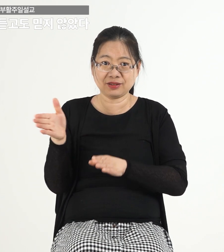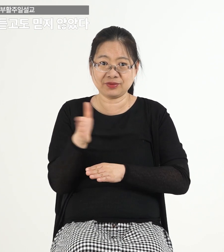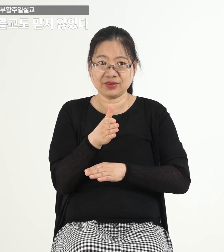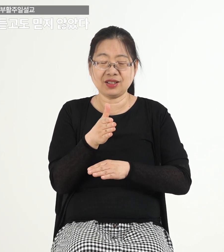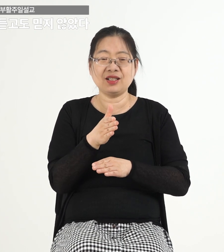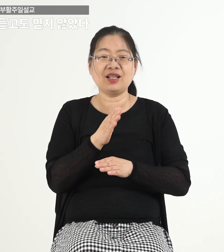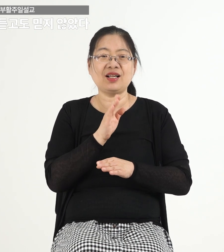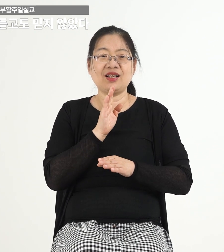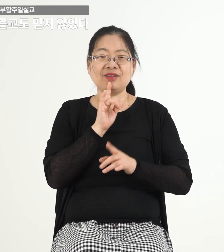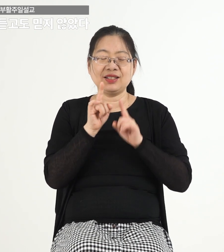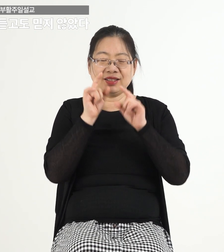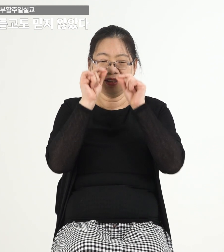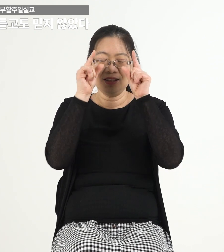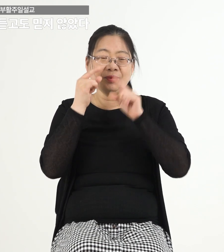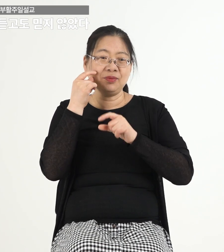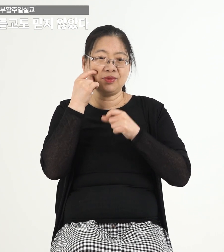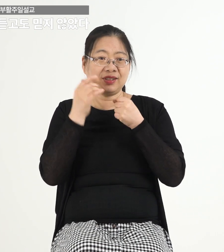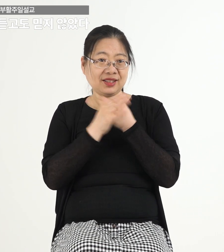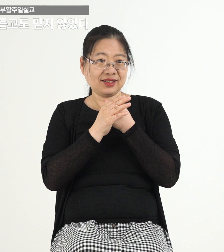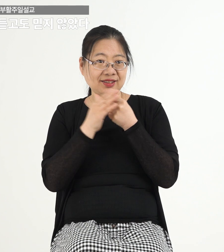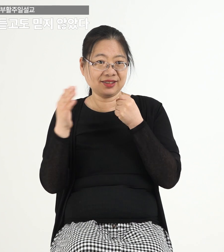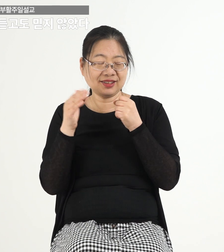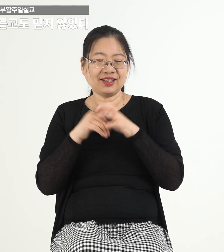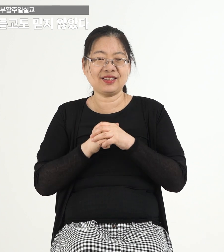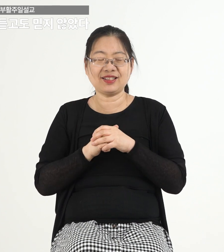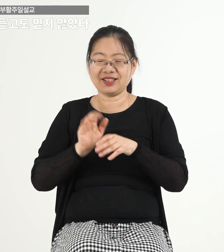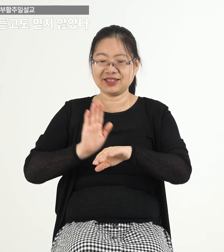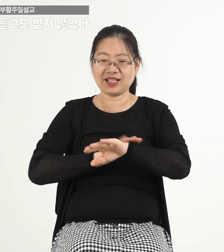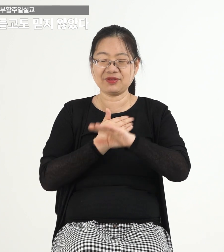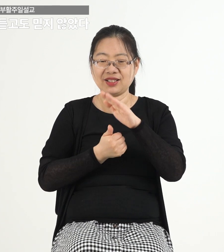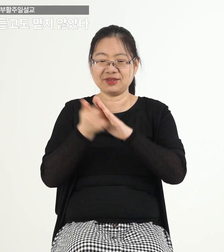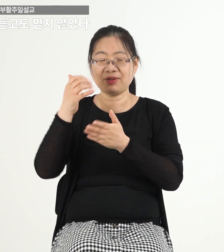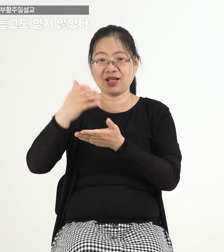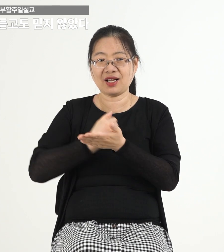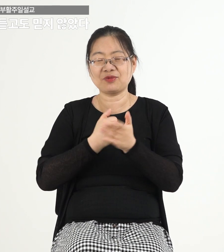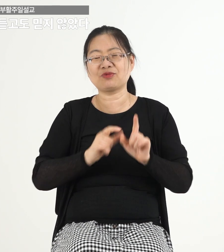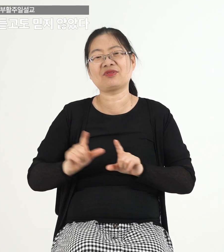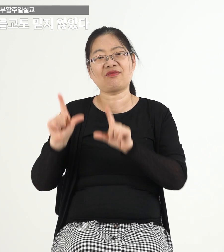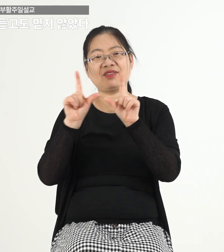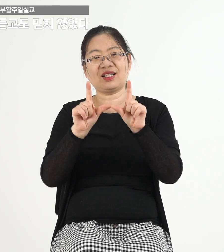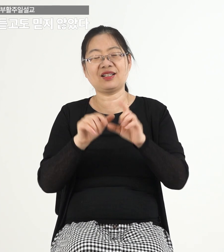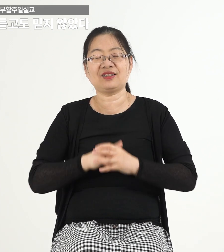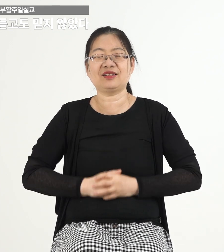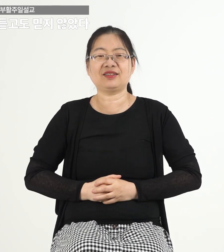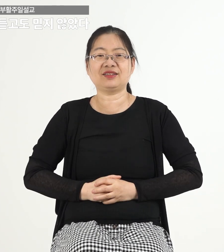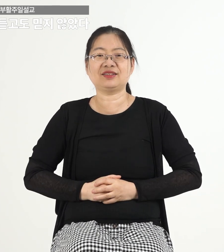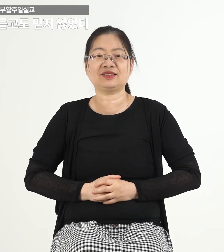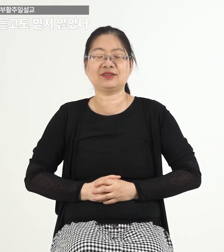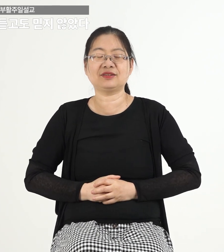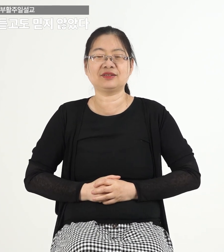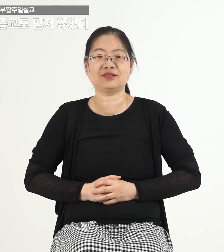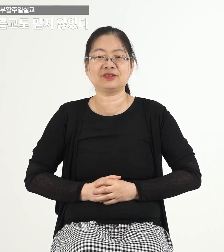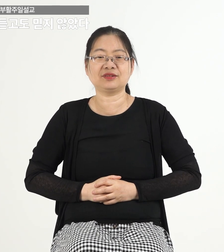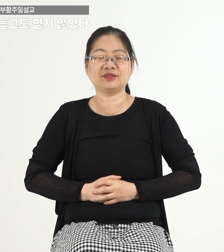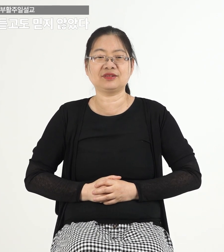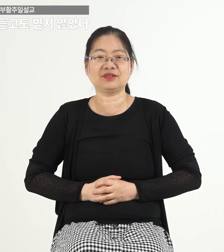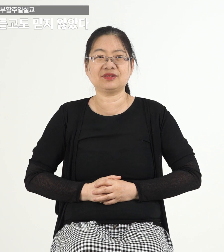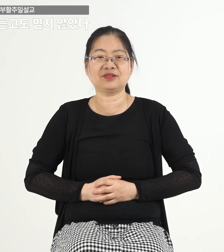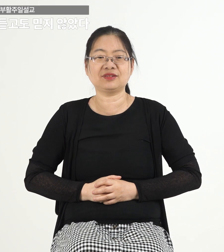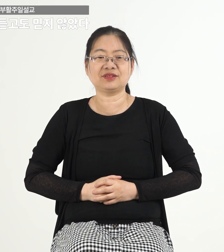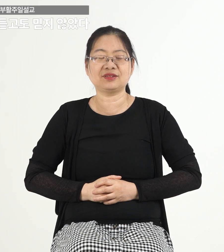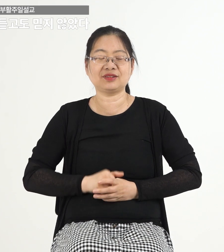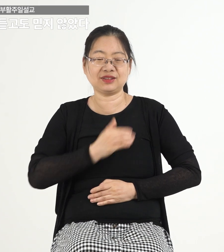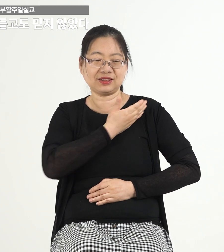이때부터 말씀을 깨닫지 못하니까 잘못된 희망을 갖고 사는 거예요. 다음 구절을 볼까요?